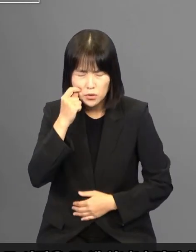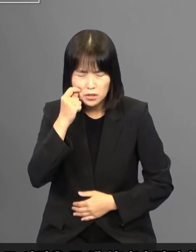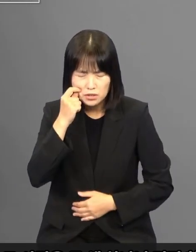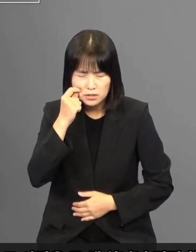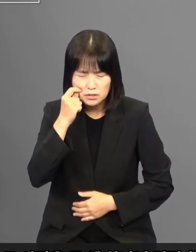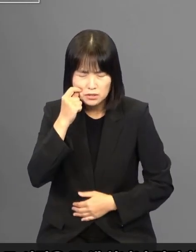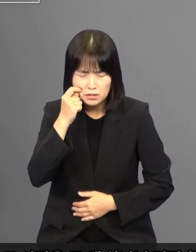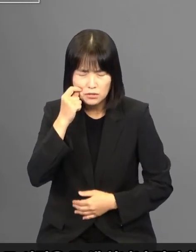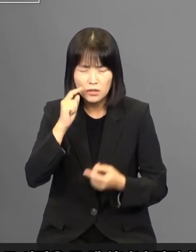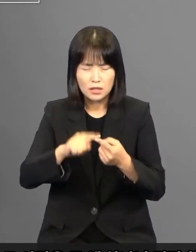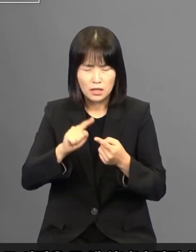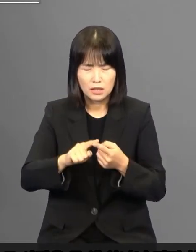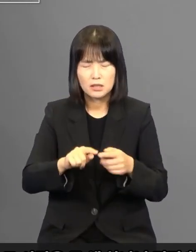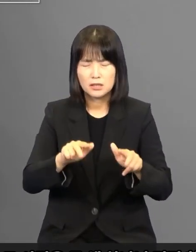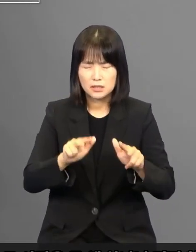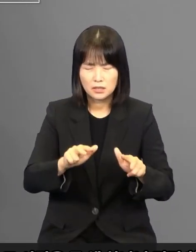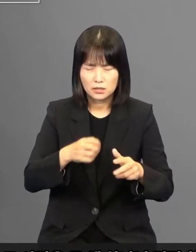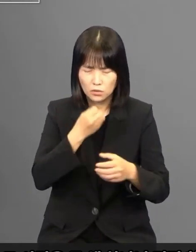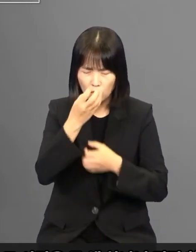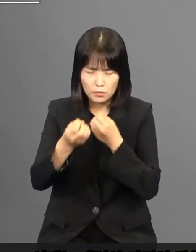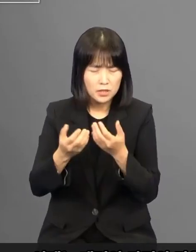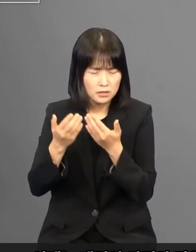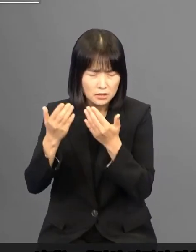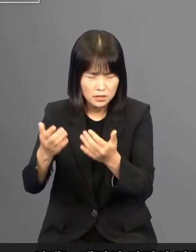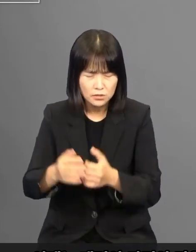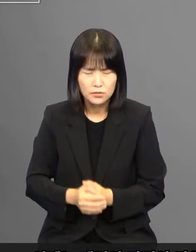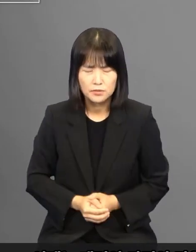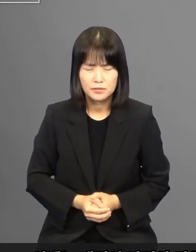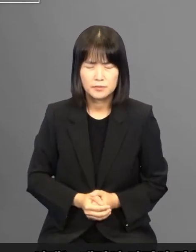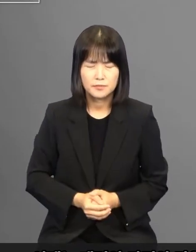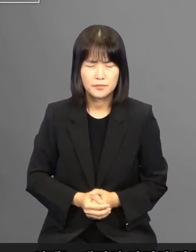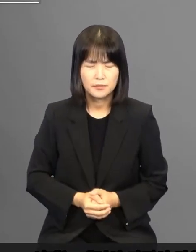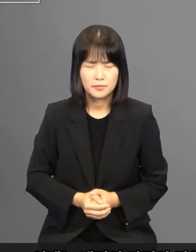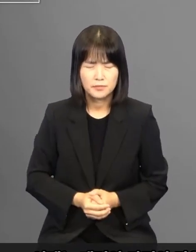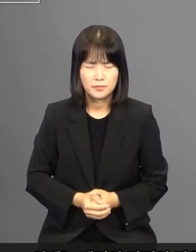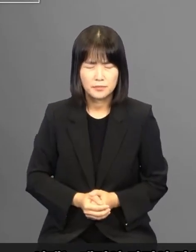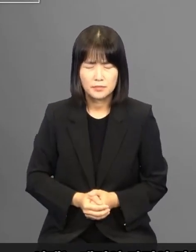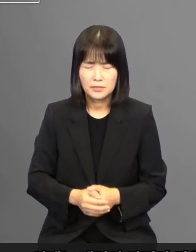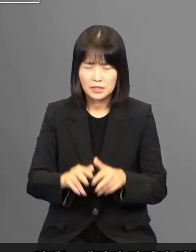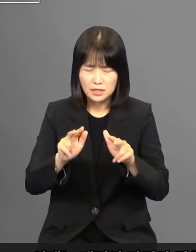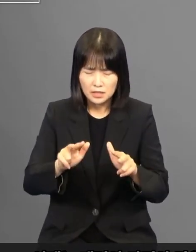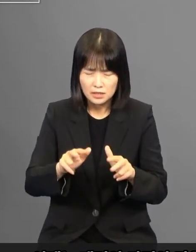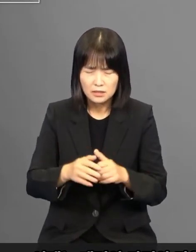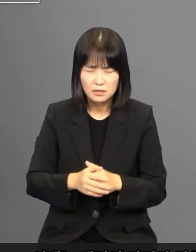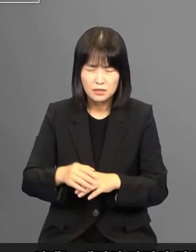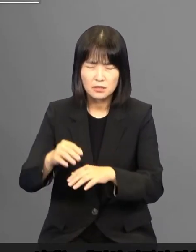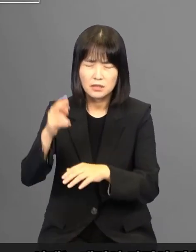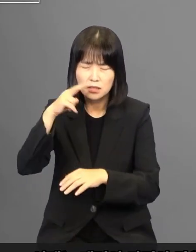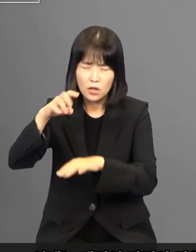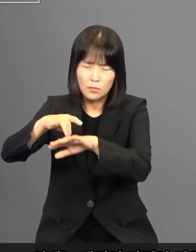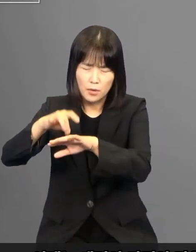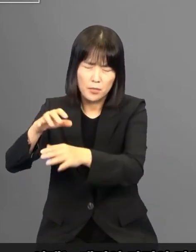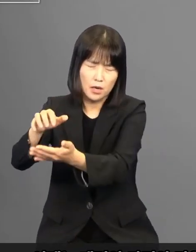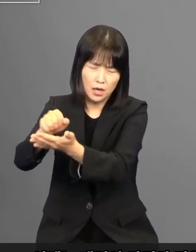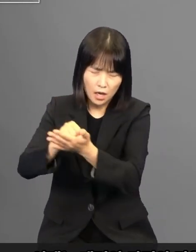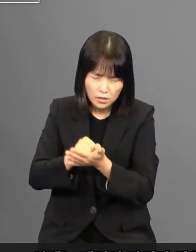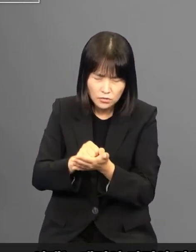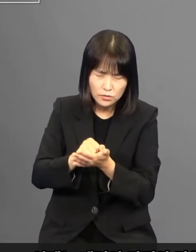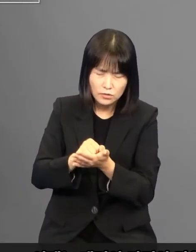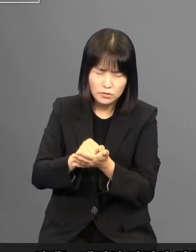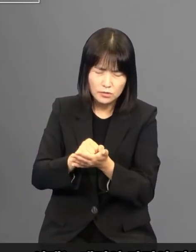화해하지 않았던 것을 이 시간 고백하오니 이제는 데려와 가져와 다윗이 사울의 뼈를